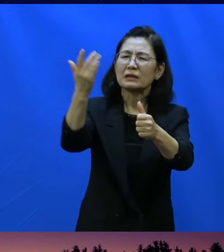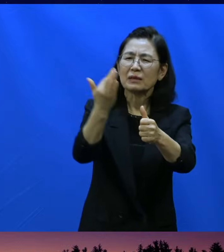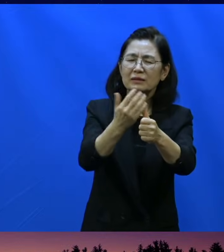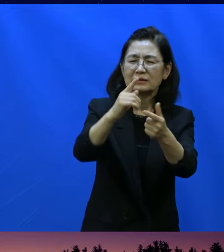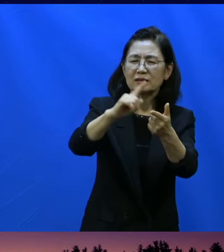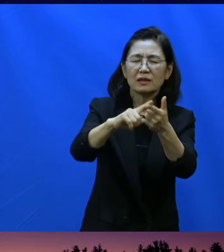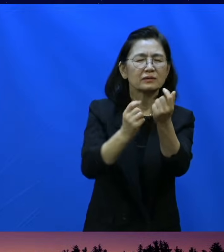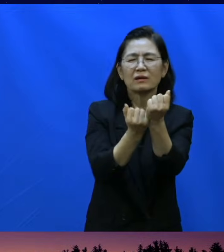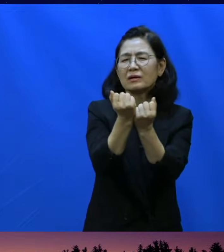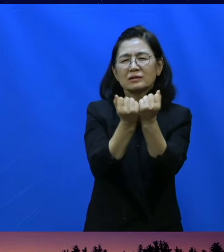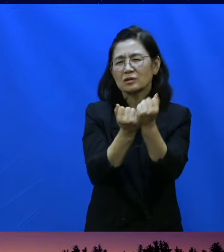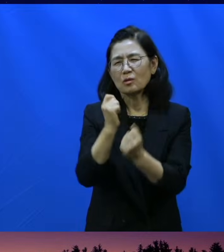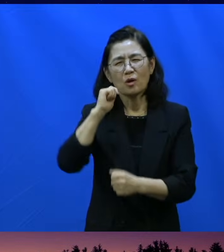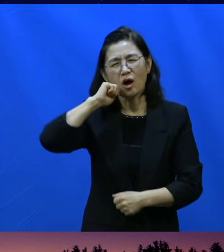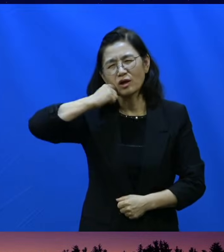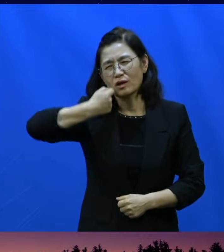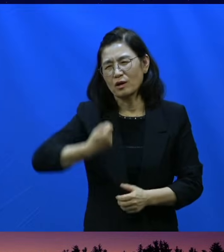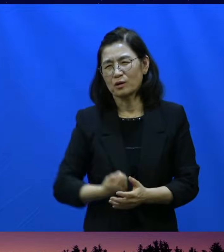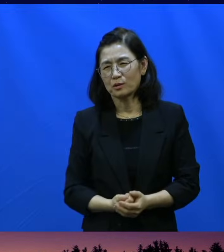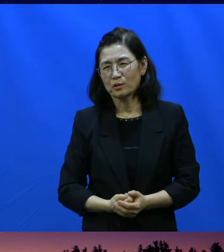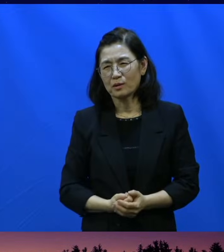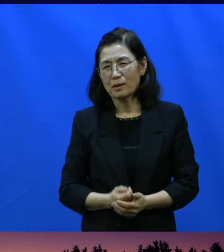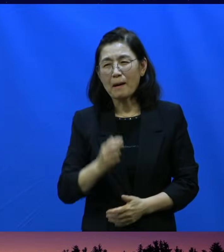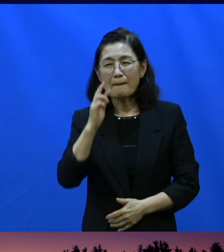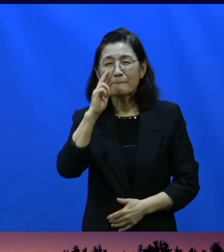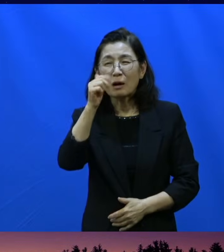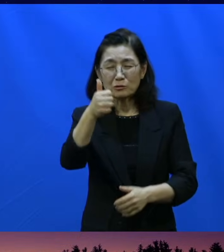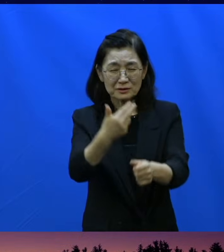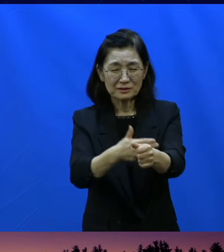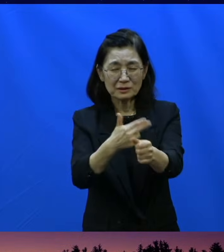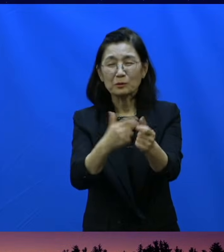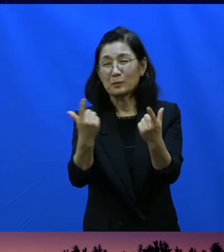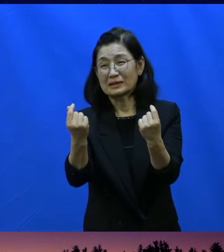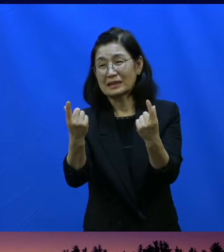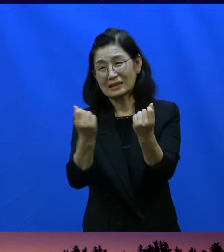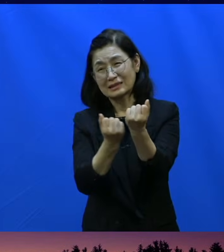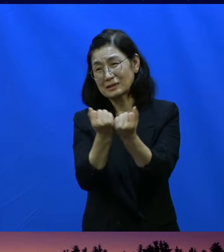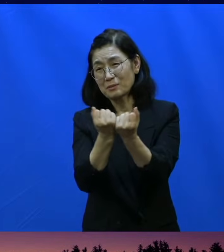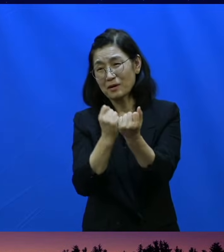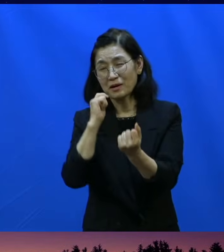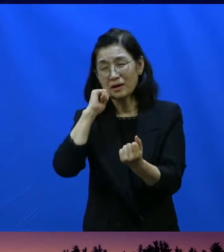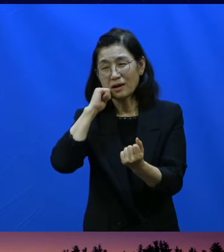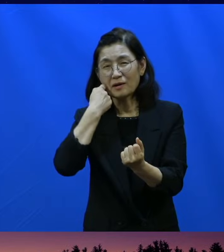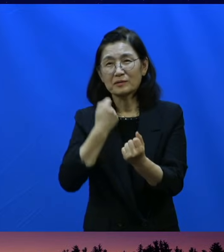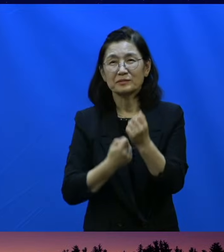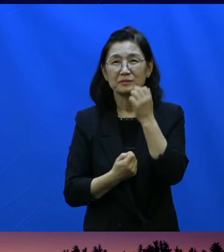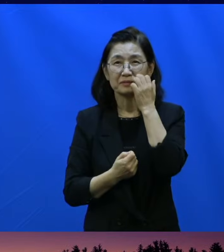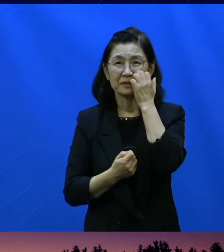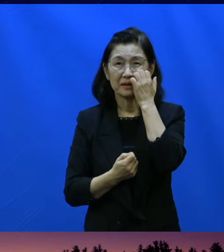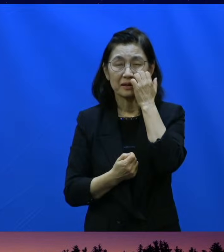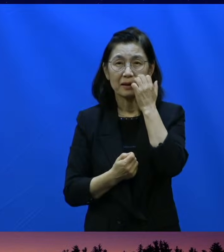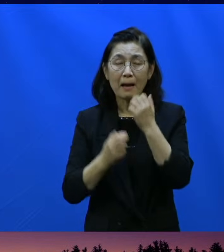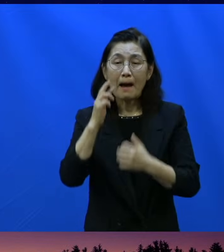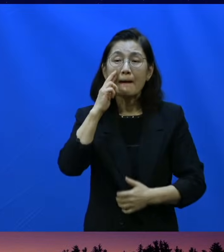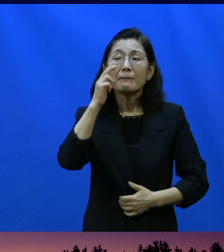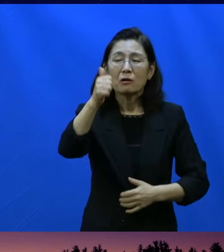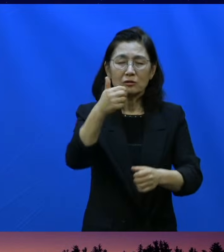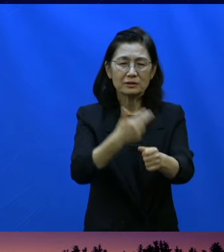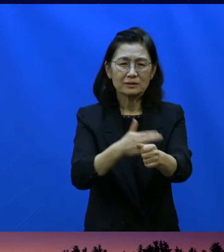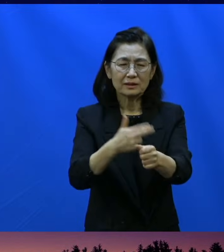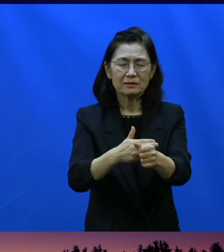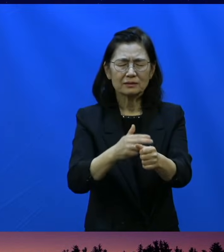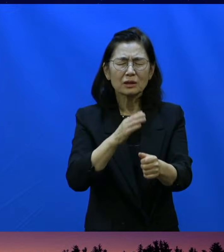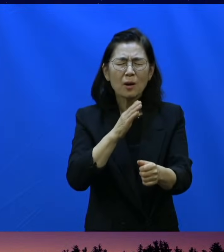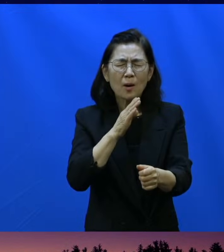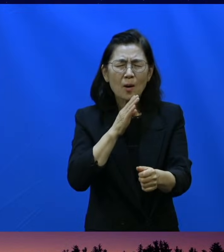되는 거예요. 바울도 지금 설명이 안 되는 인생이라고. 진짜 만삭되지 못하는 난자가 없고 모든 사도보다